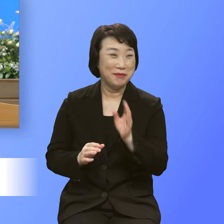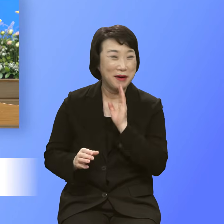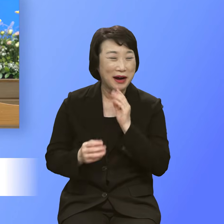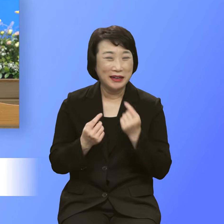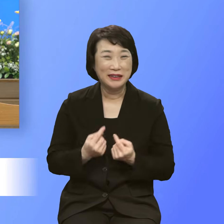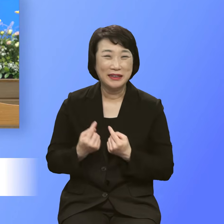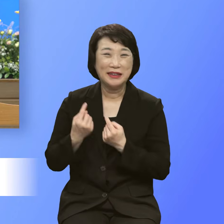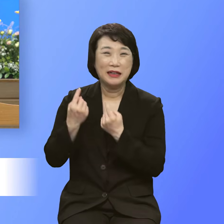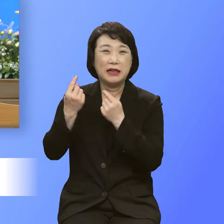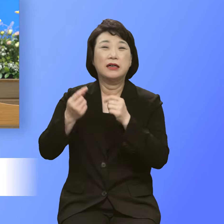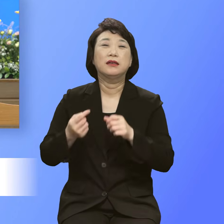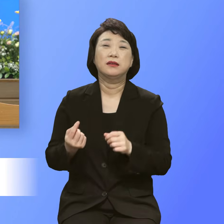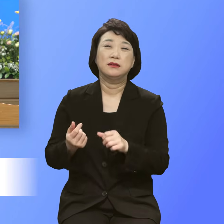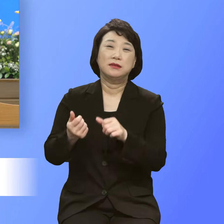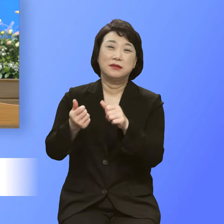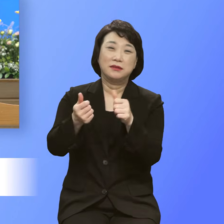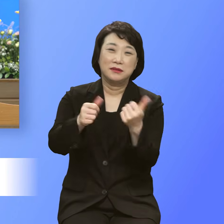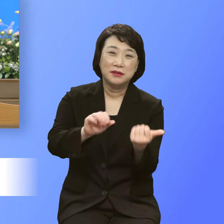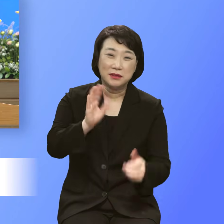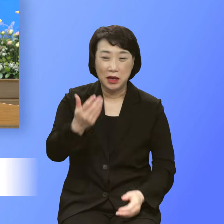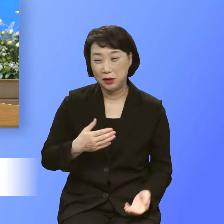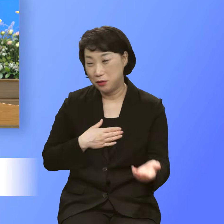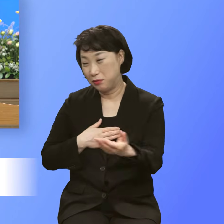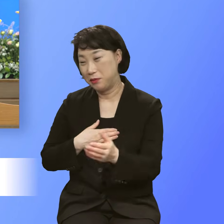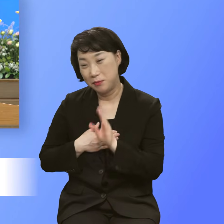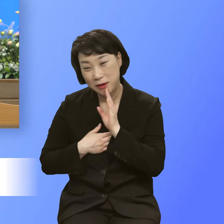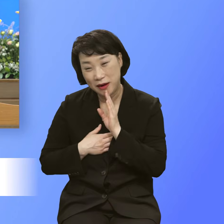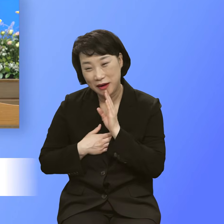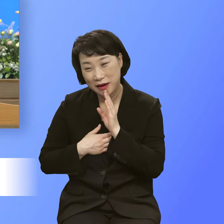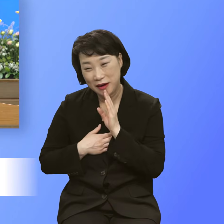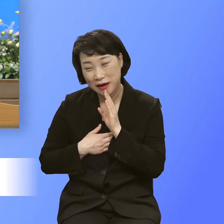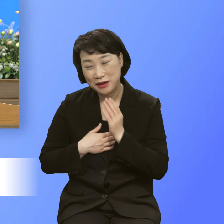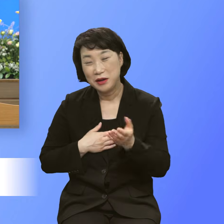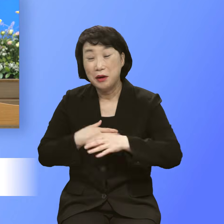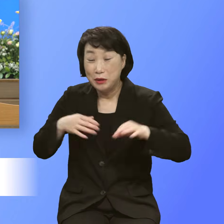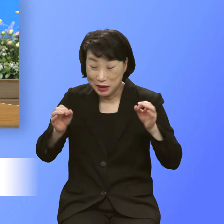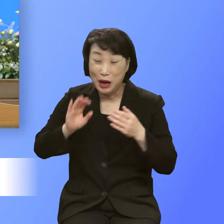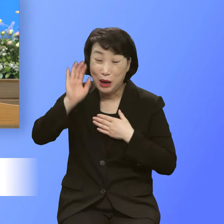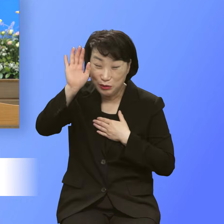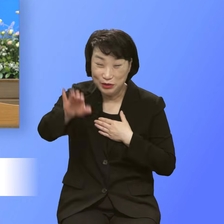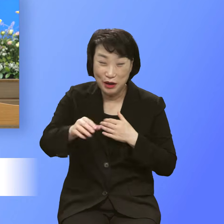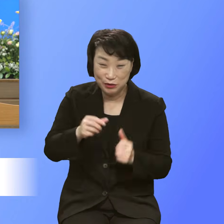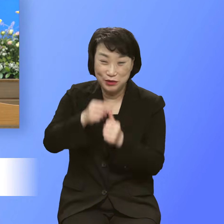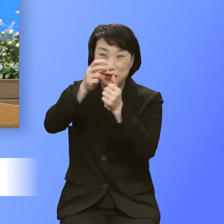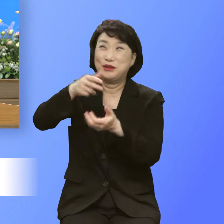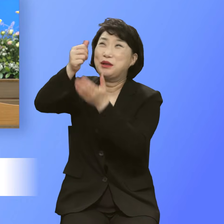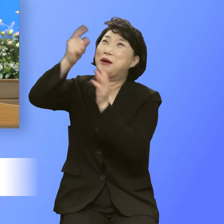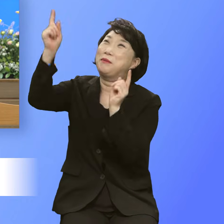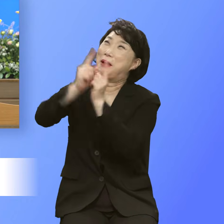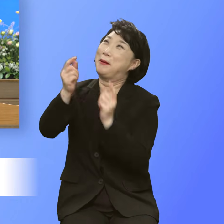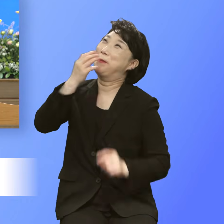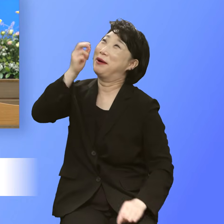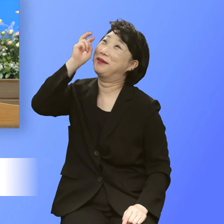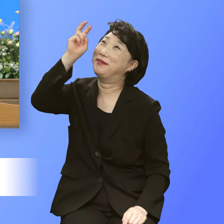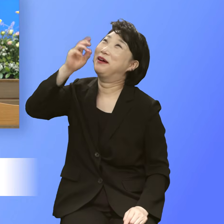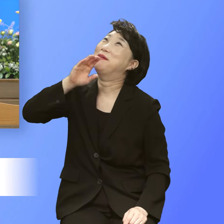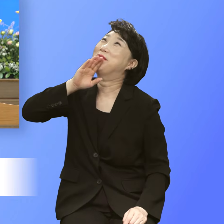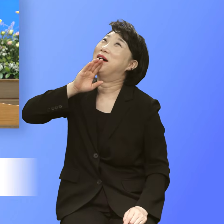전부 늙어가고 사라지고 없어지고 낡아져 가요. 잠시 후면 그 구원의 주님을 만날 텐데